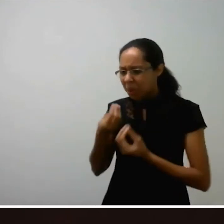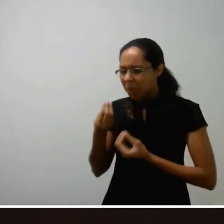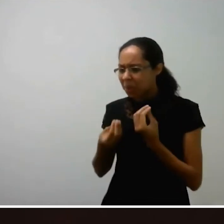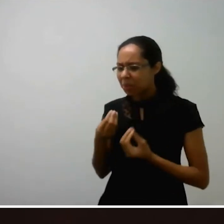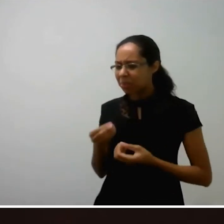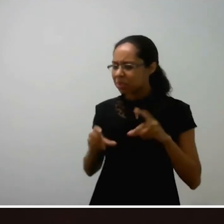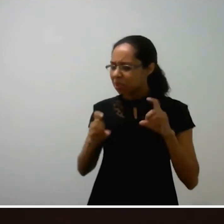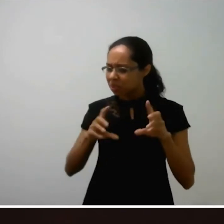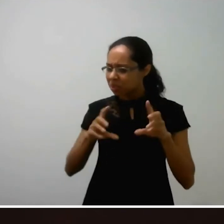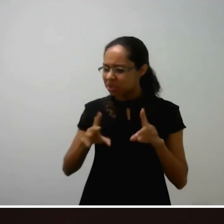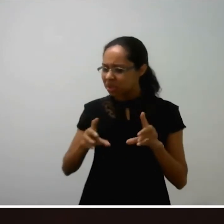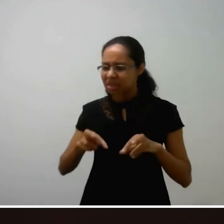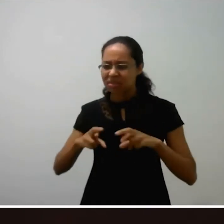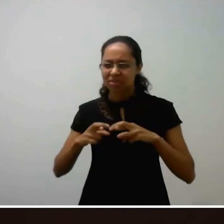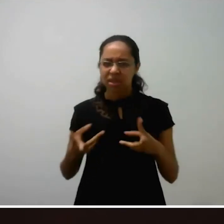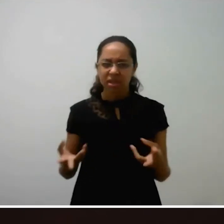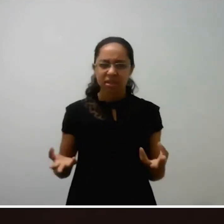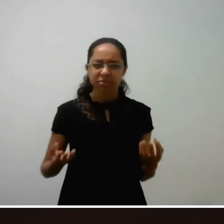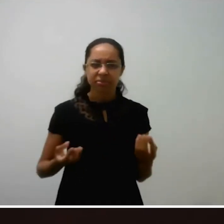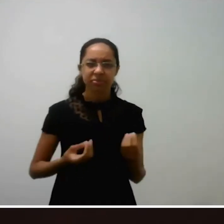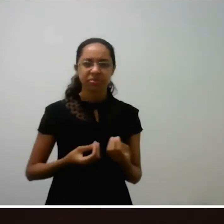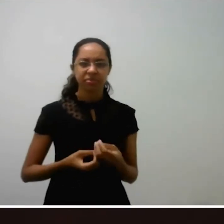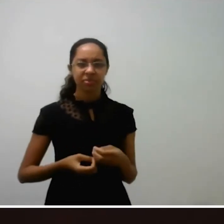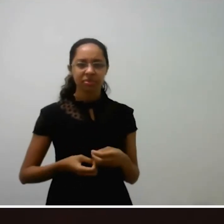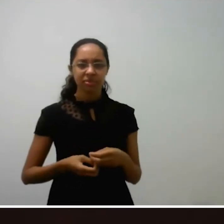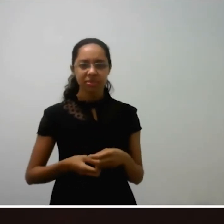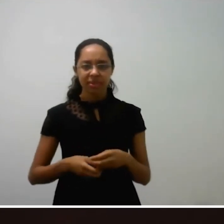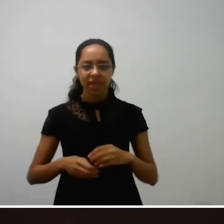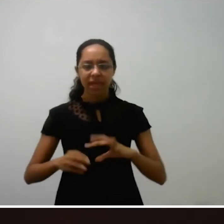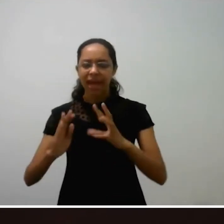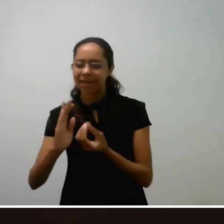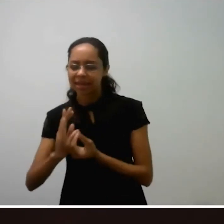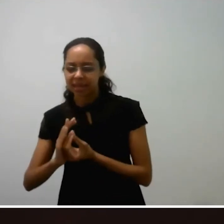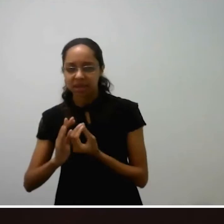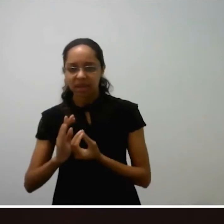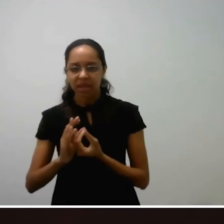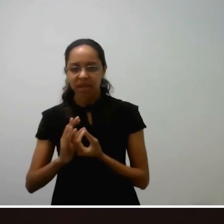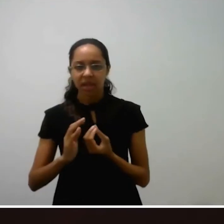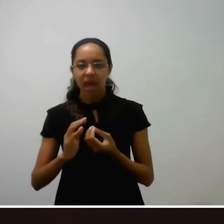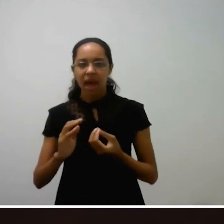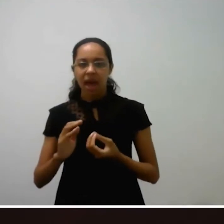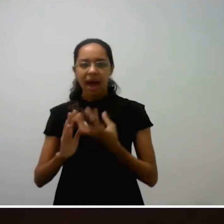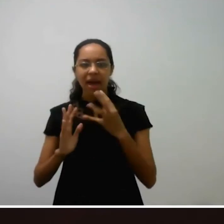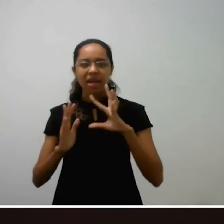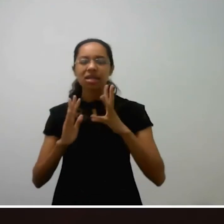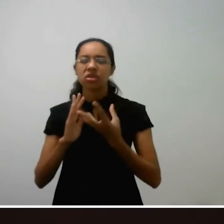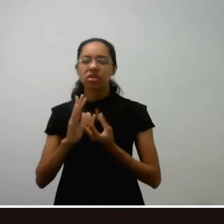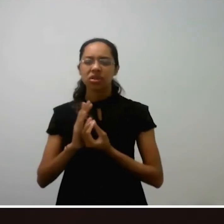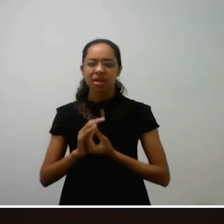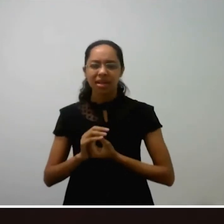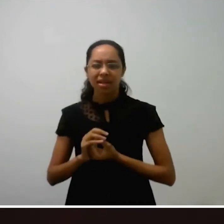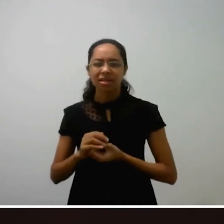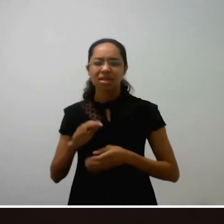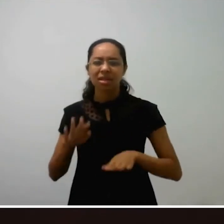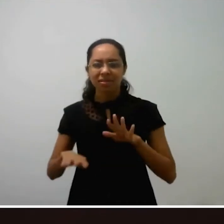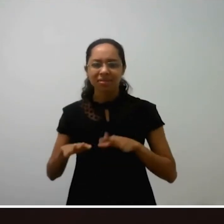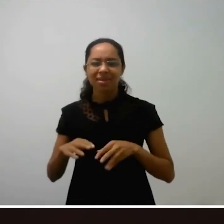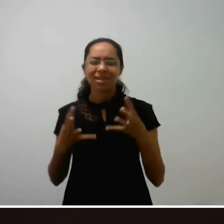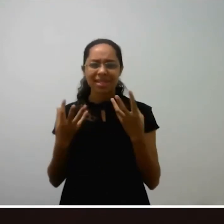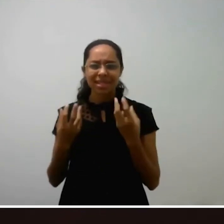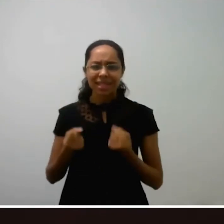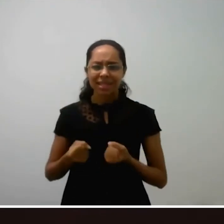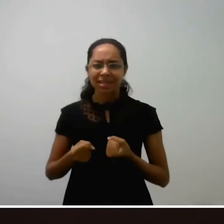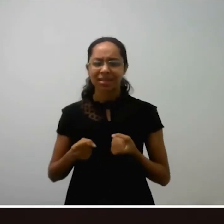introduzida sorrateiramente na igreja, e da influência perigosa e perversa que o papado